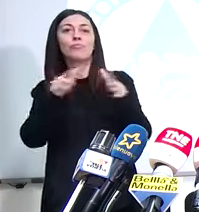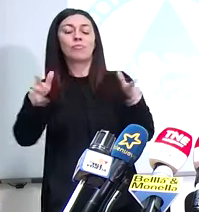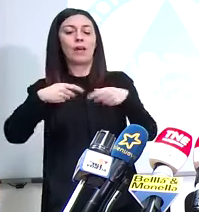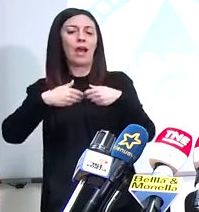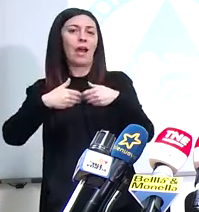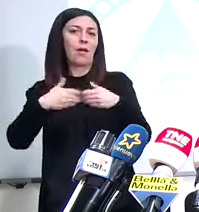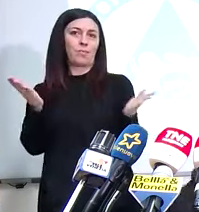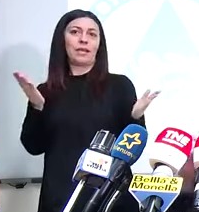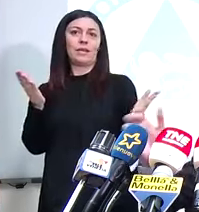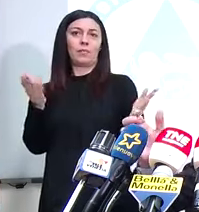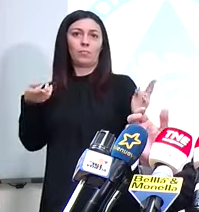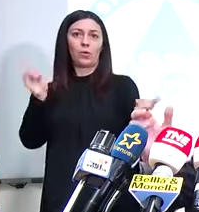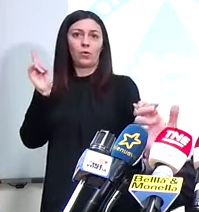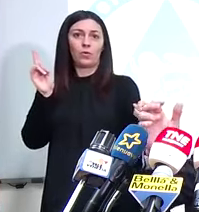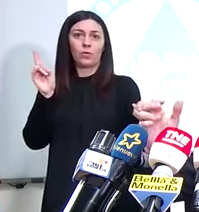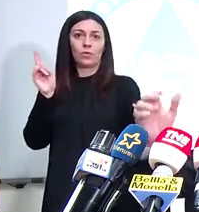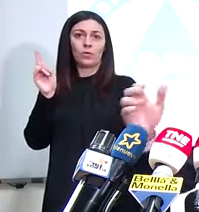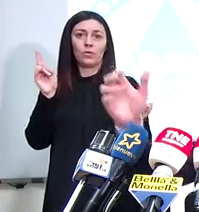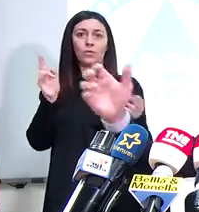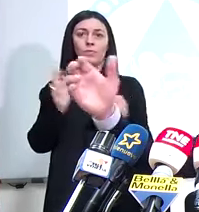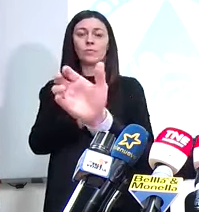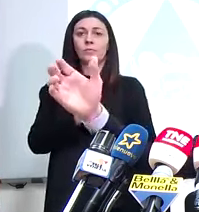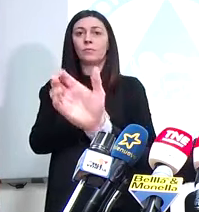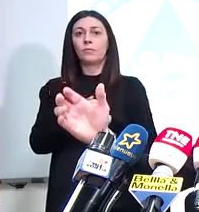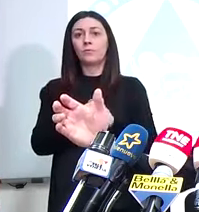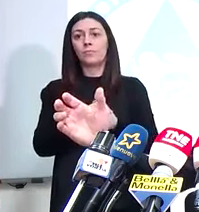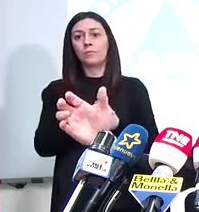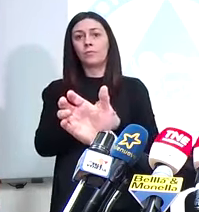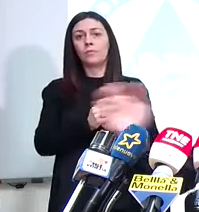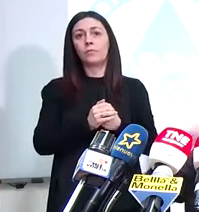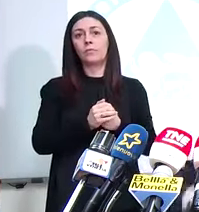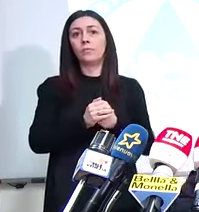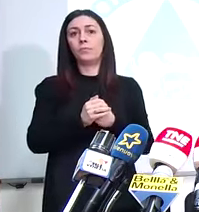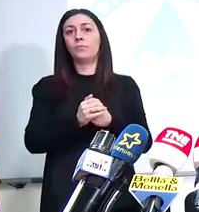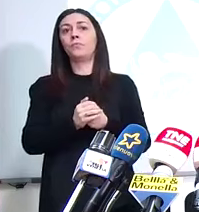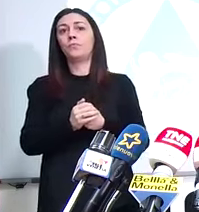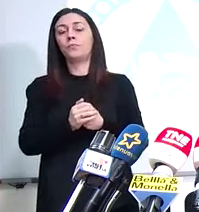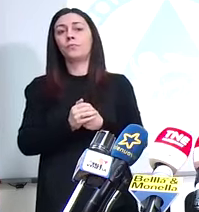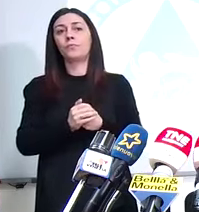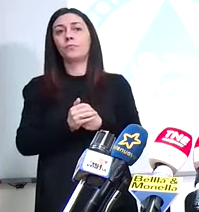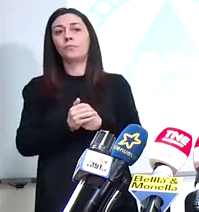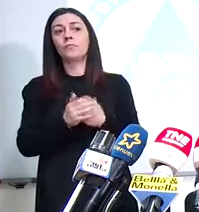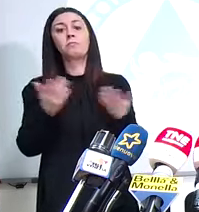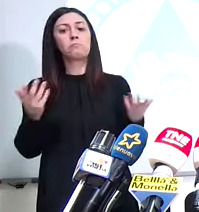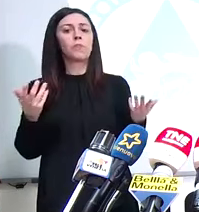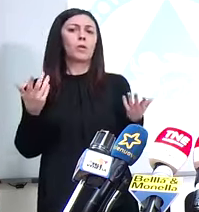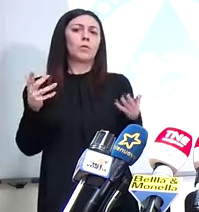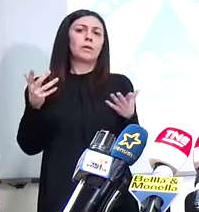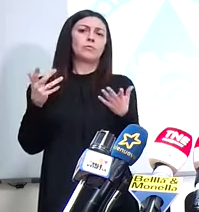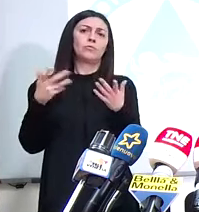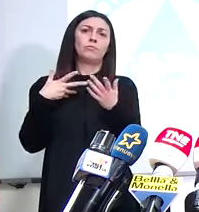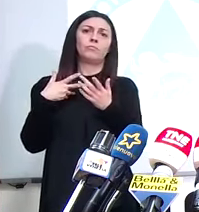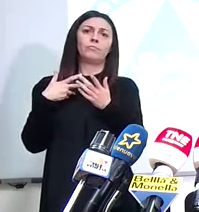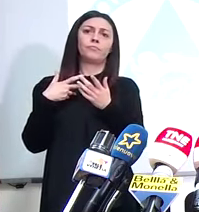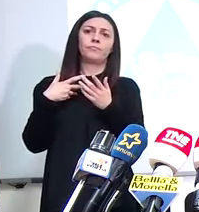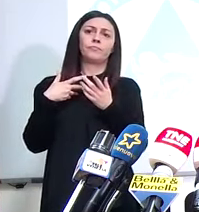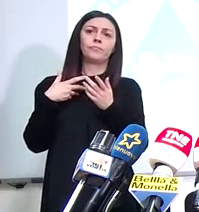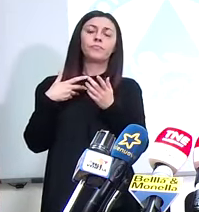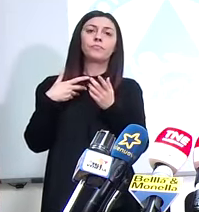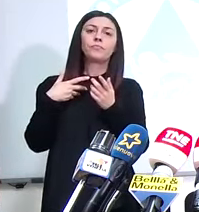che ormai riguarda anche persone di seconda terza quarta mano che si decide che propongono di proporre con di porre